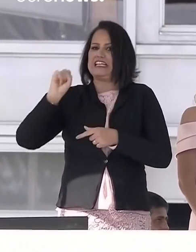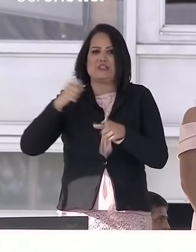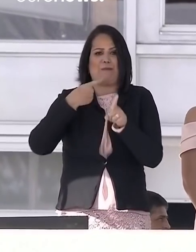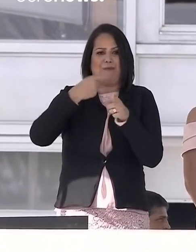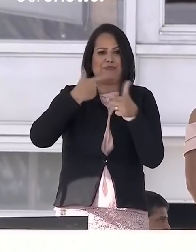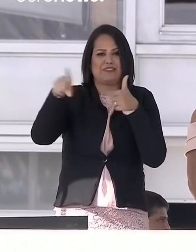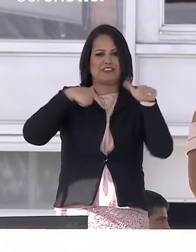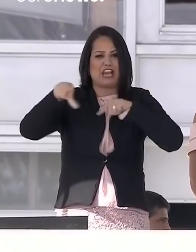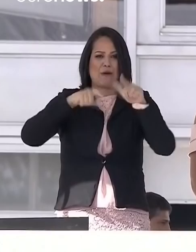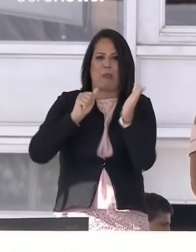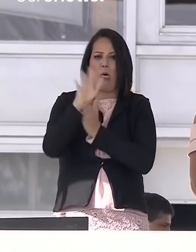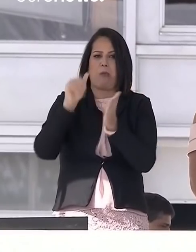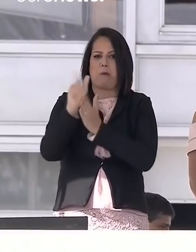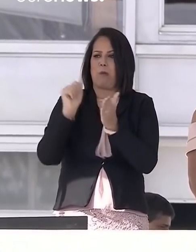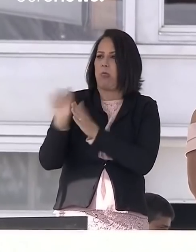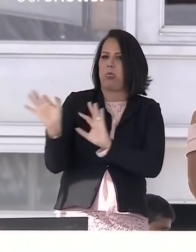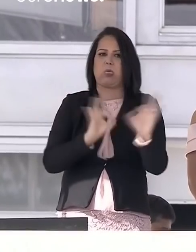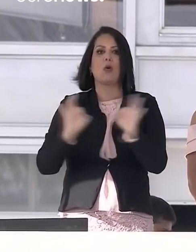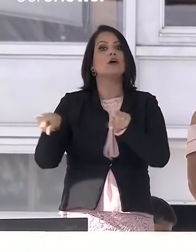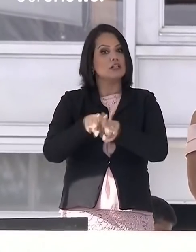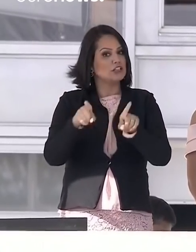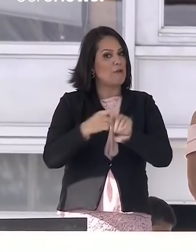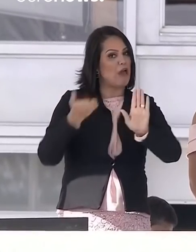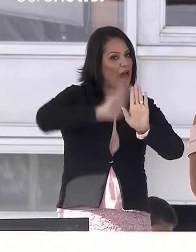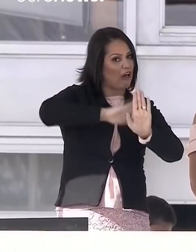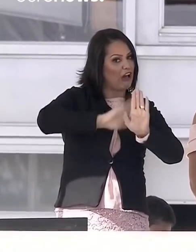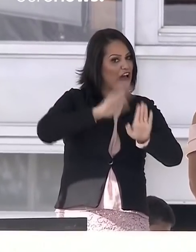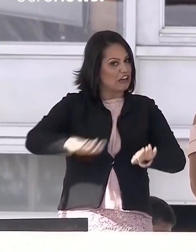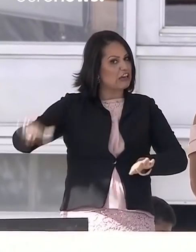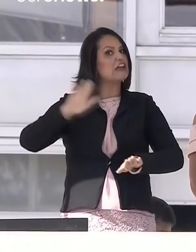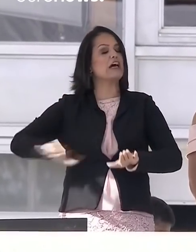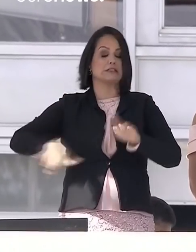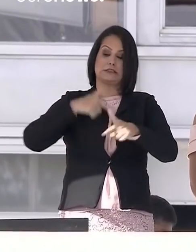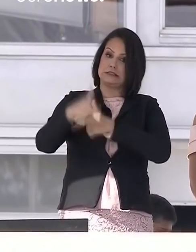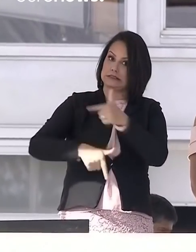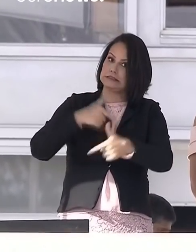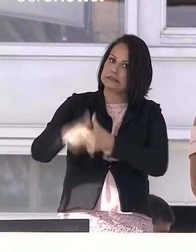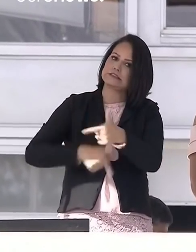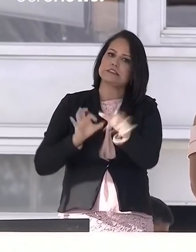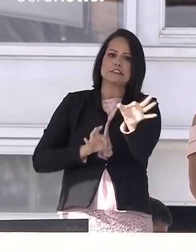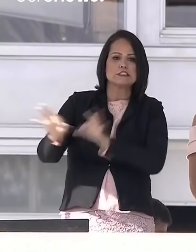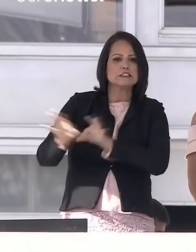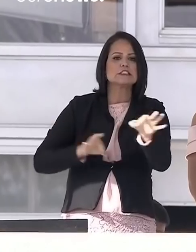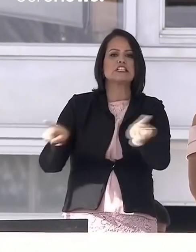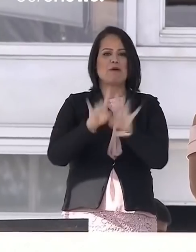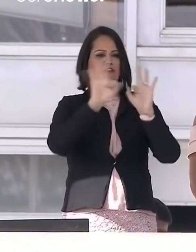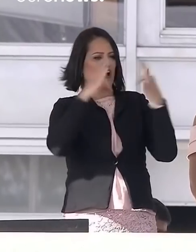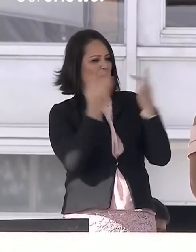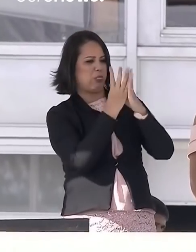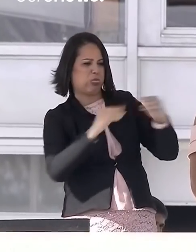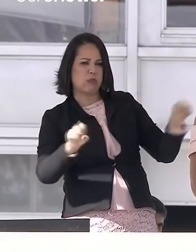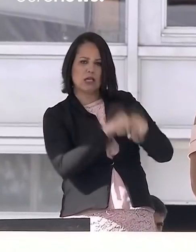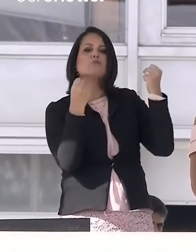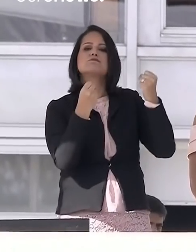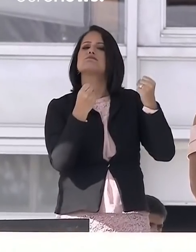Az ultrakonzervatívként számon tartott elnök fontosnak tartja a gyermekek szexuális nevelését a homoszexualitás